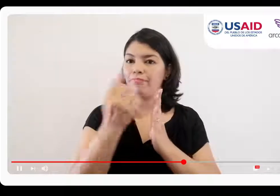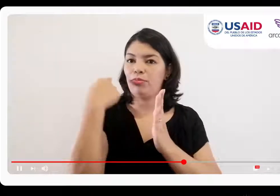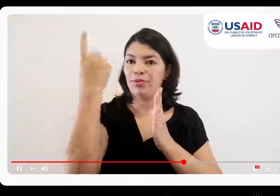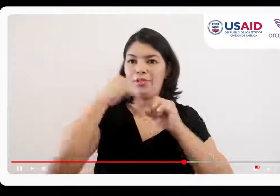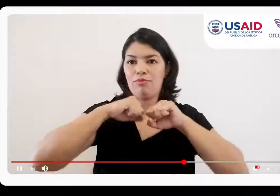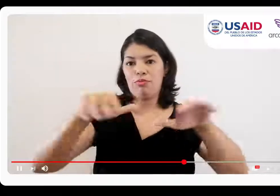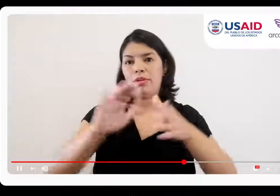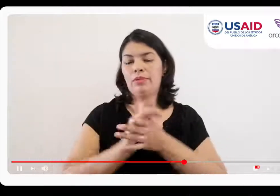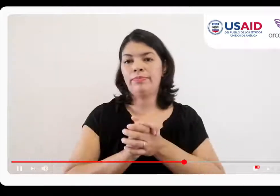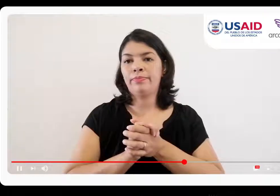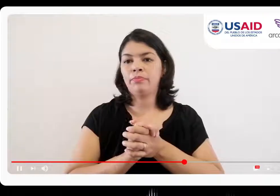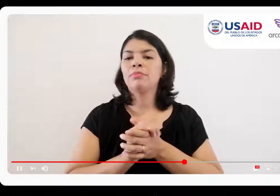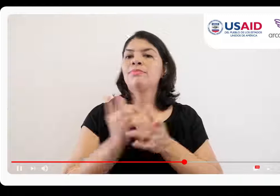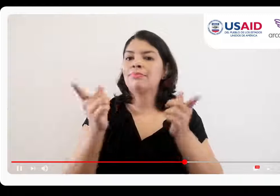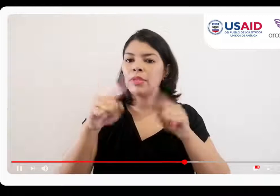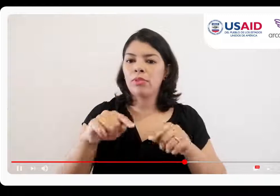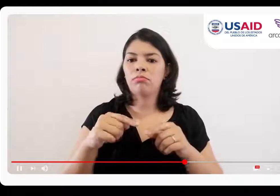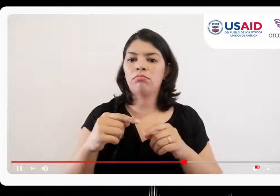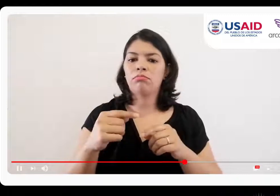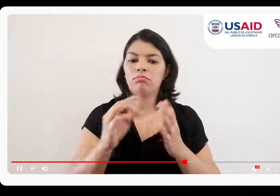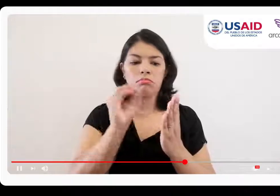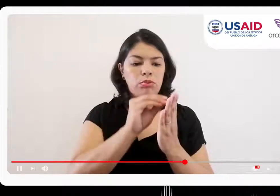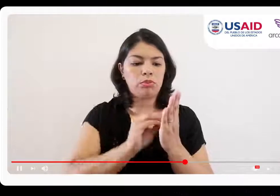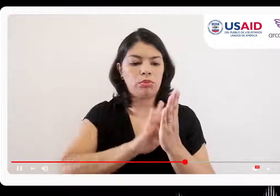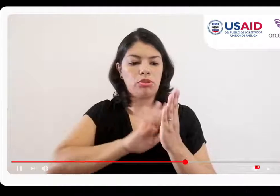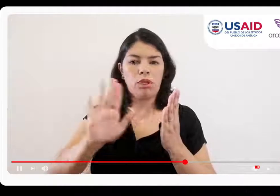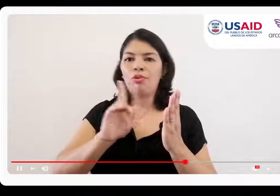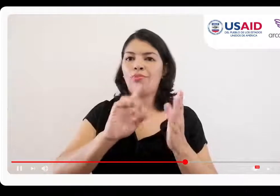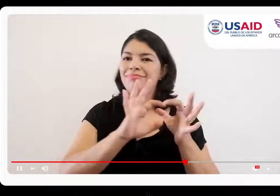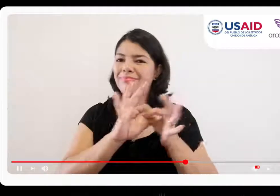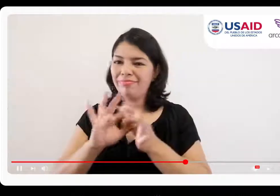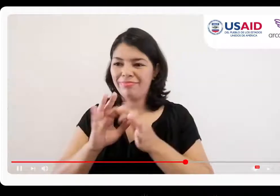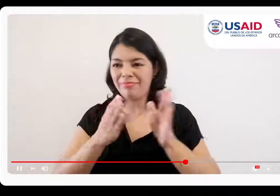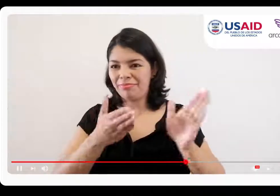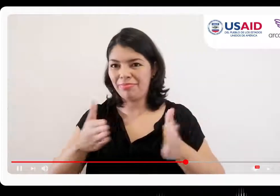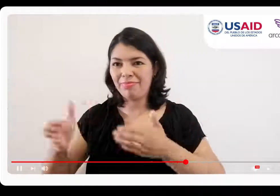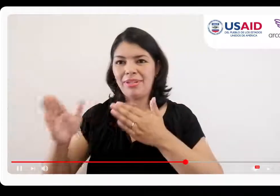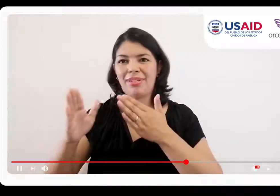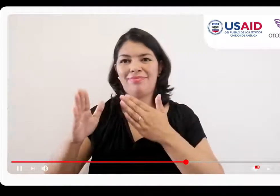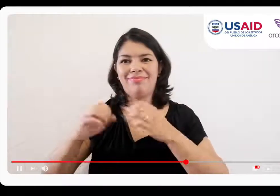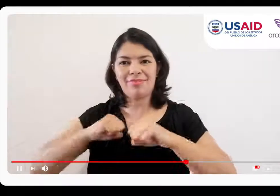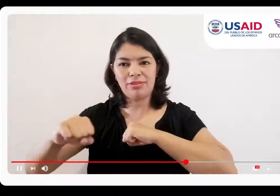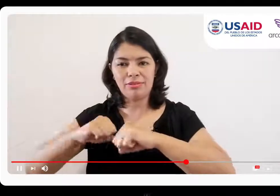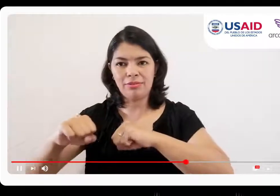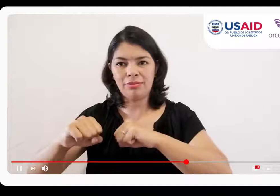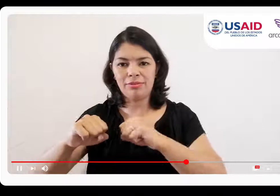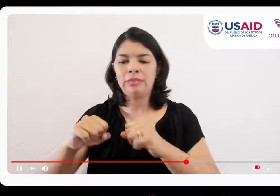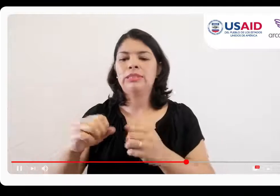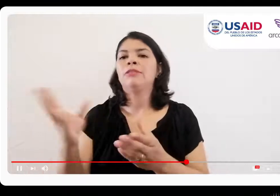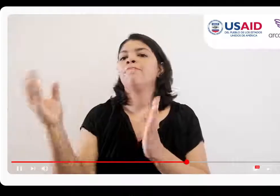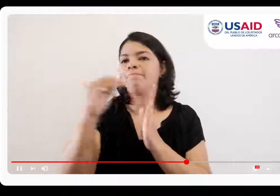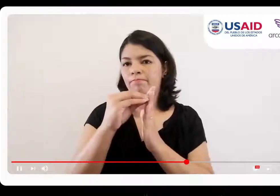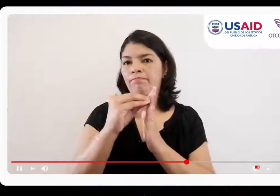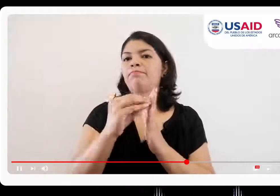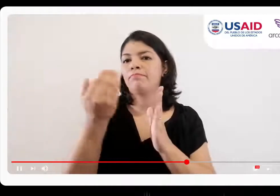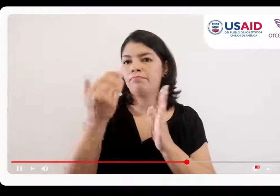la creación y la operatividad de la misma. Efectivamente, es una de nuestras metas que tenemos